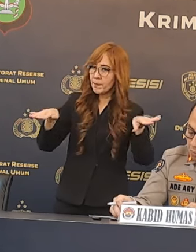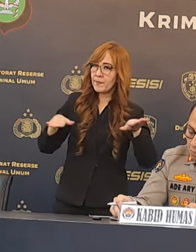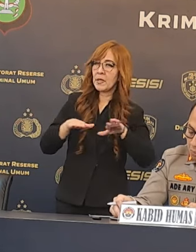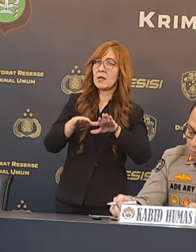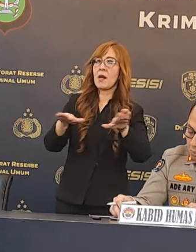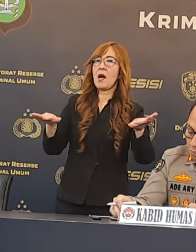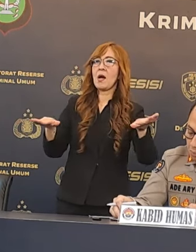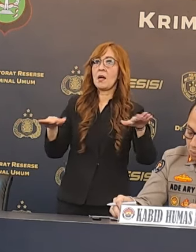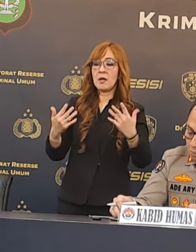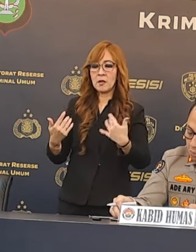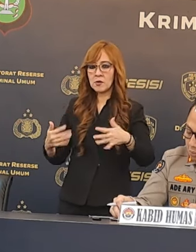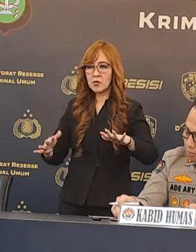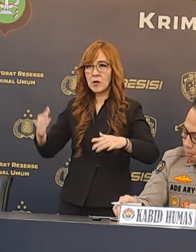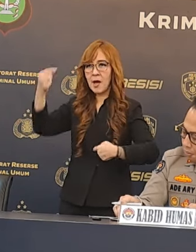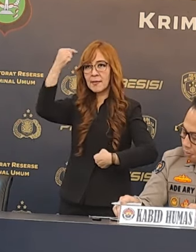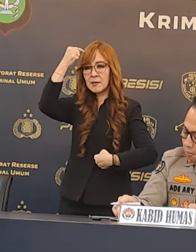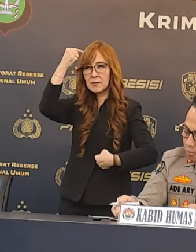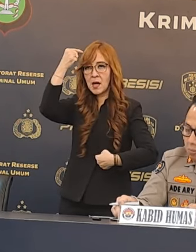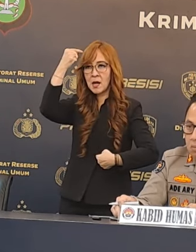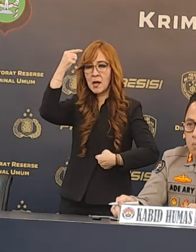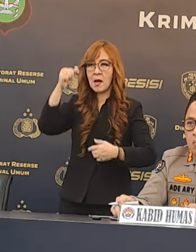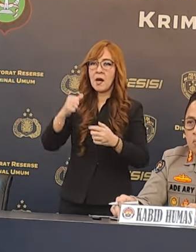Tersangka kemudian jongkok